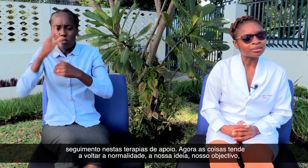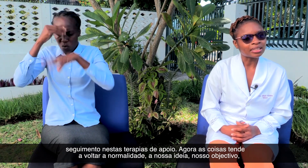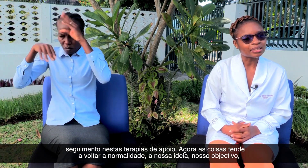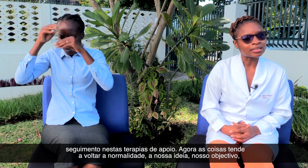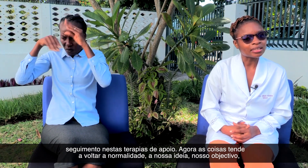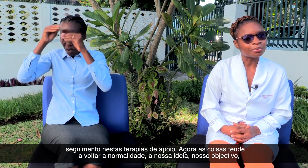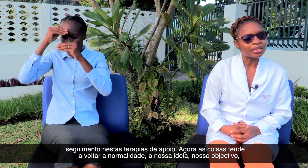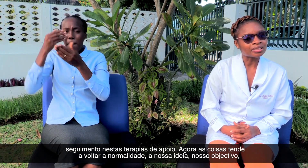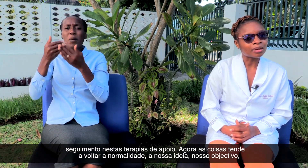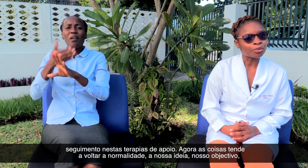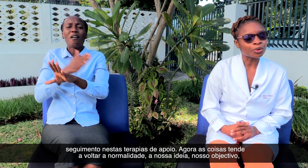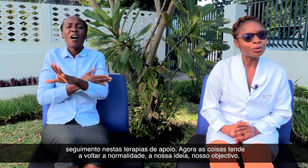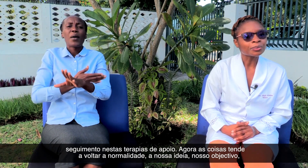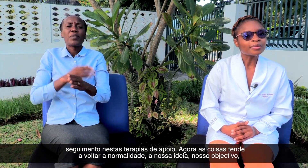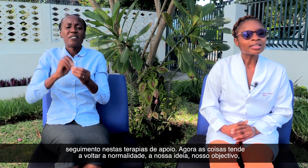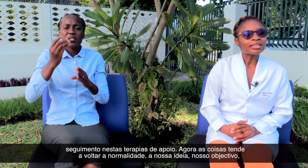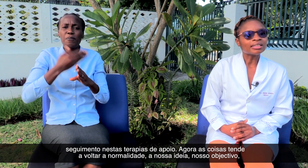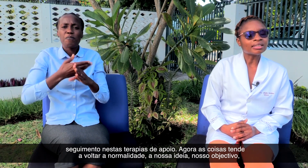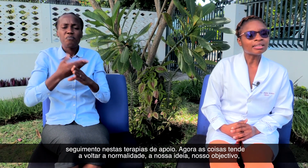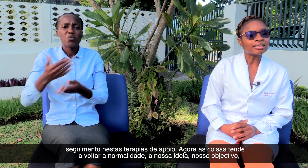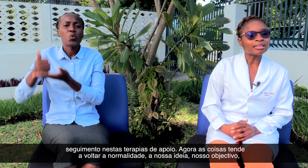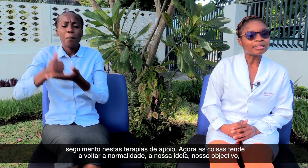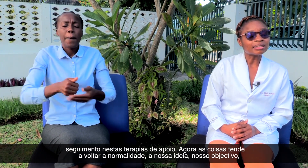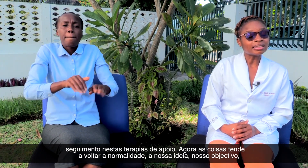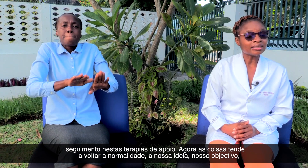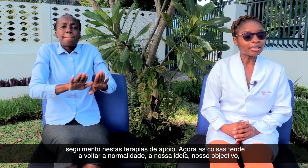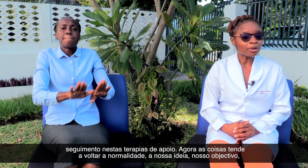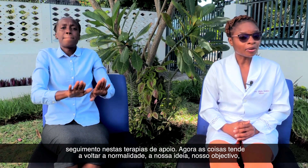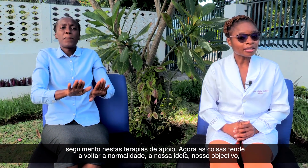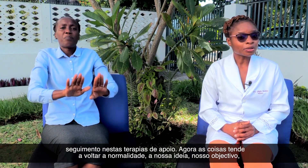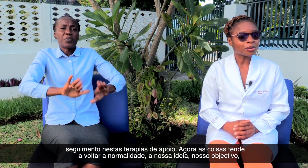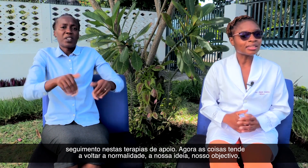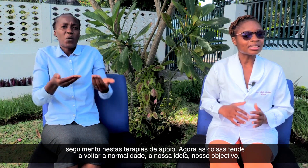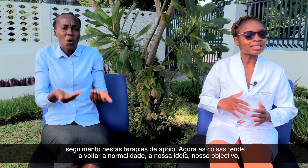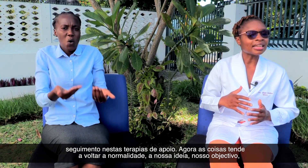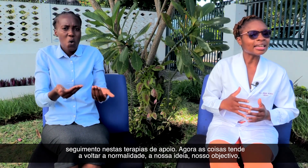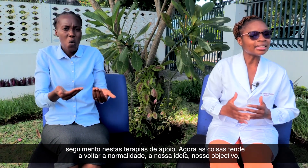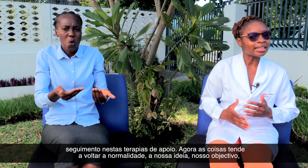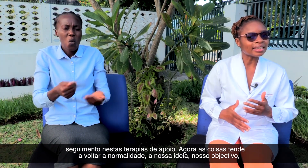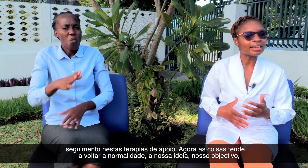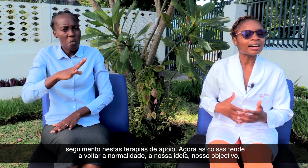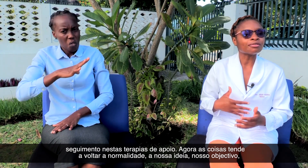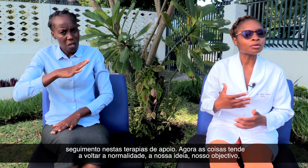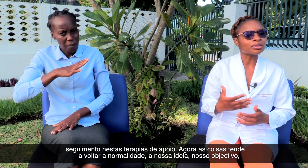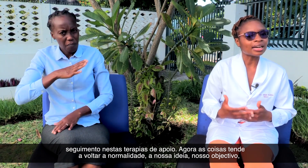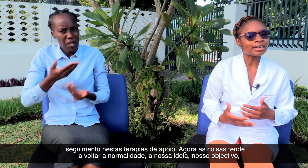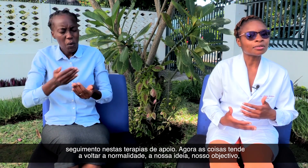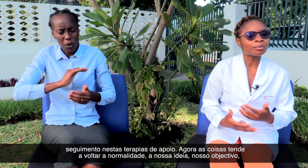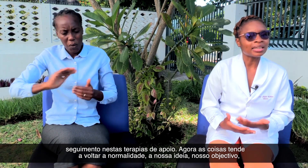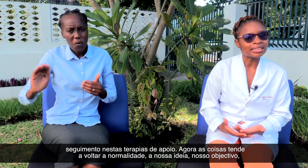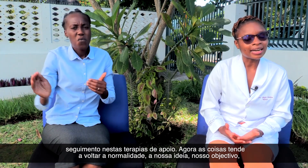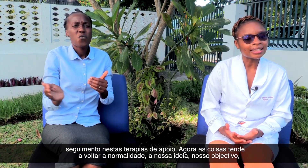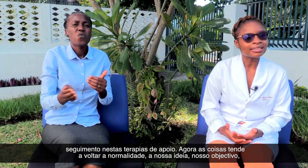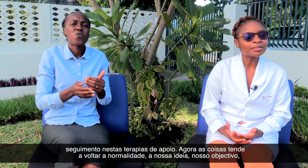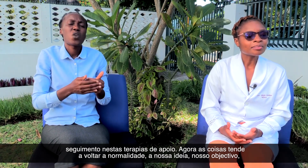seguimento destas terapias de apoio. Então, agora as coisas tendem a voltar à